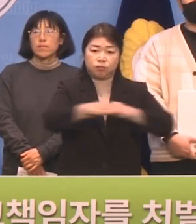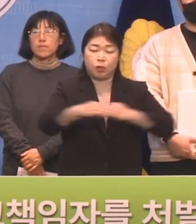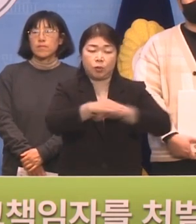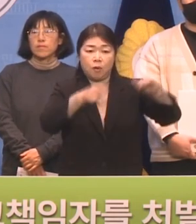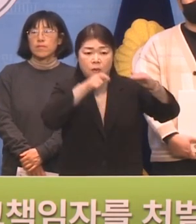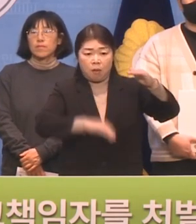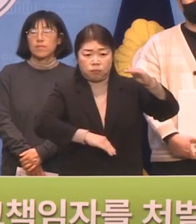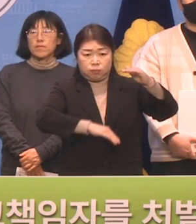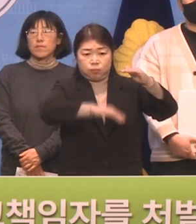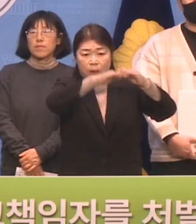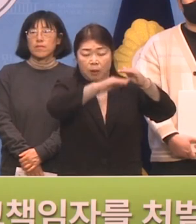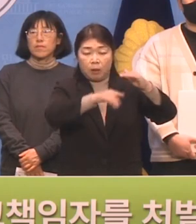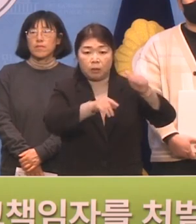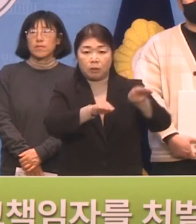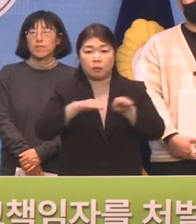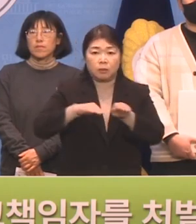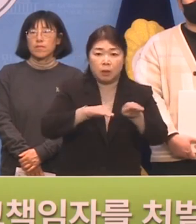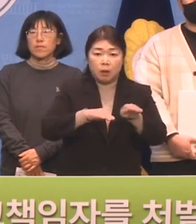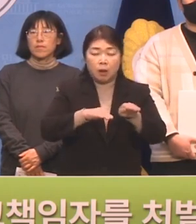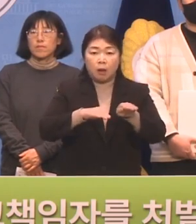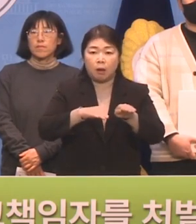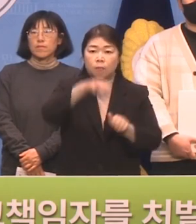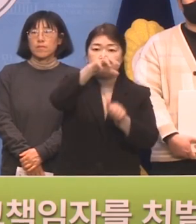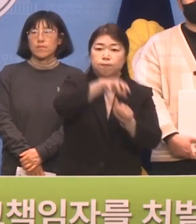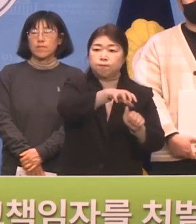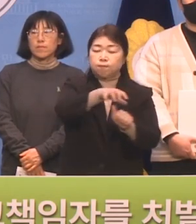있던 차량들이 갇히고 했음에도 불구하고